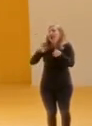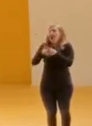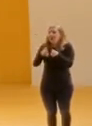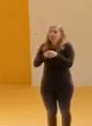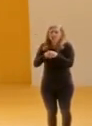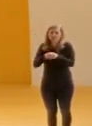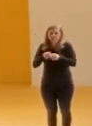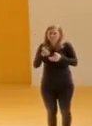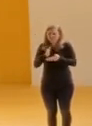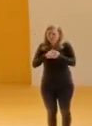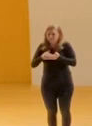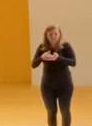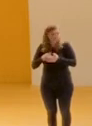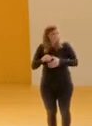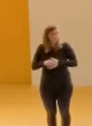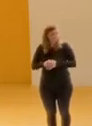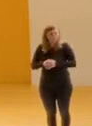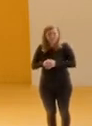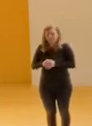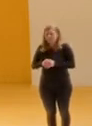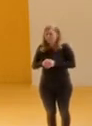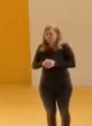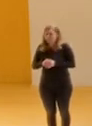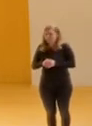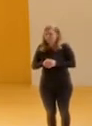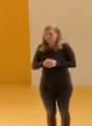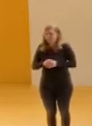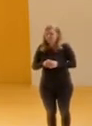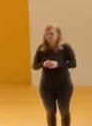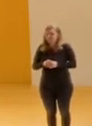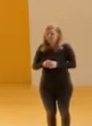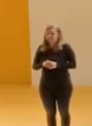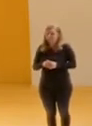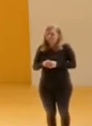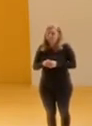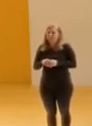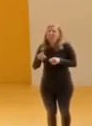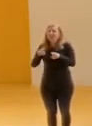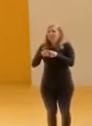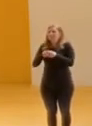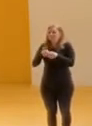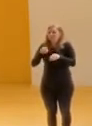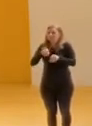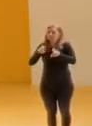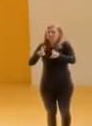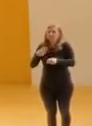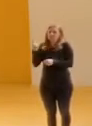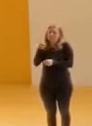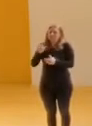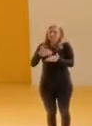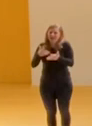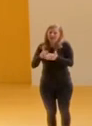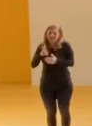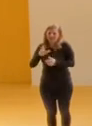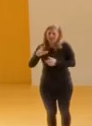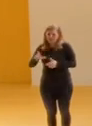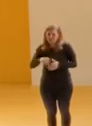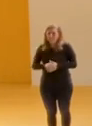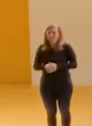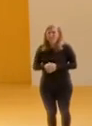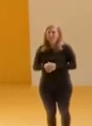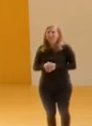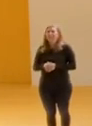częściowo jest uwzględniana w wydatkach kalorycznych bo przecież człowiek siedząc i czekając też kalorie pali rzeczy jasna Innymi słowy warto się jedzenia